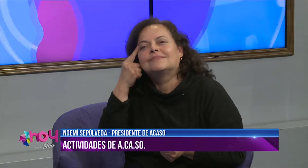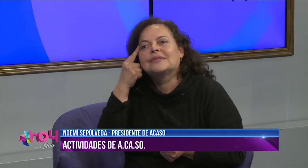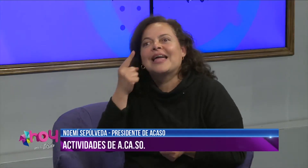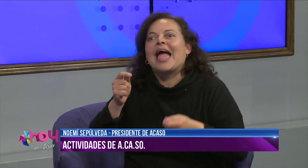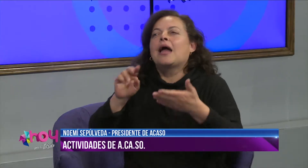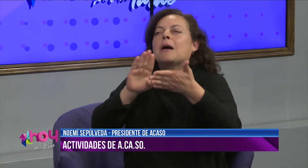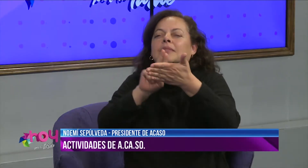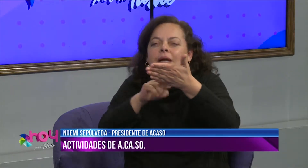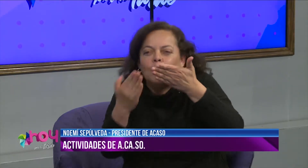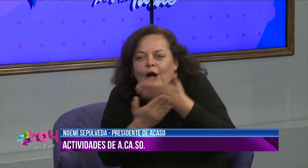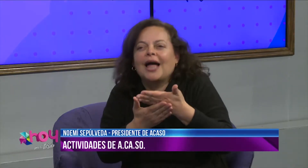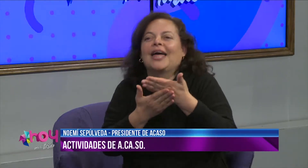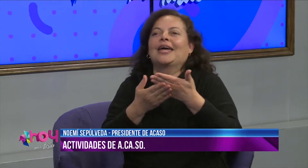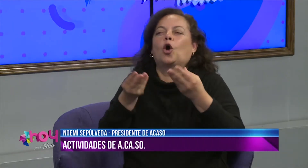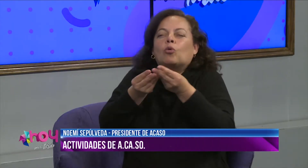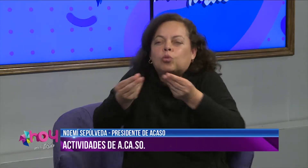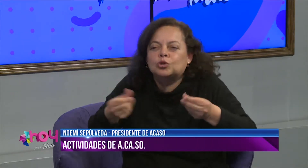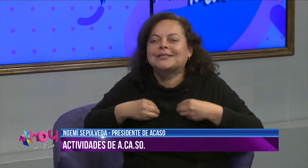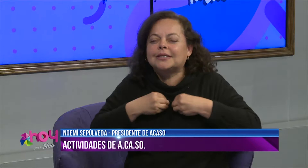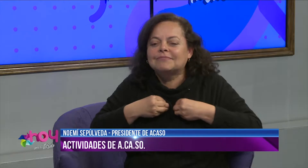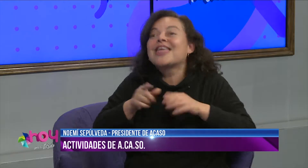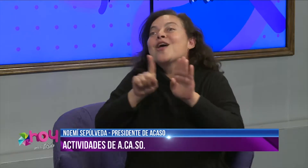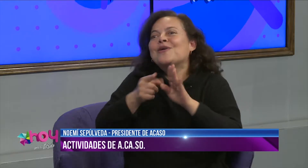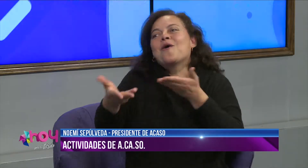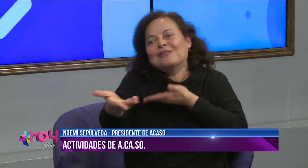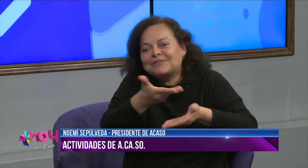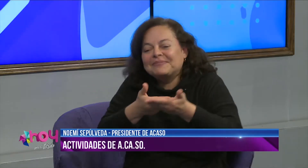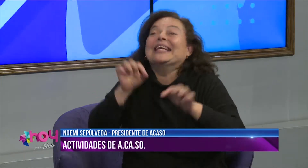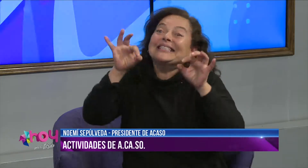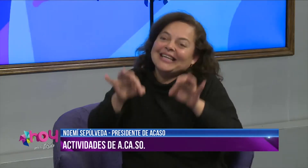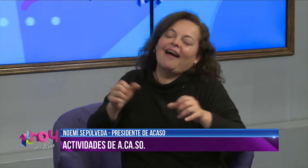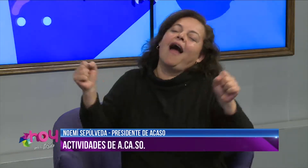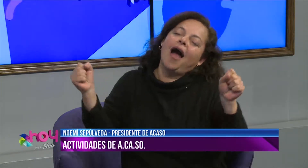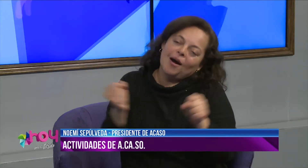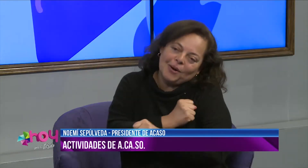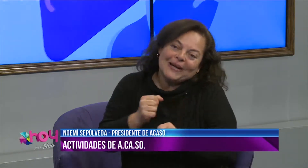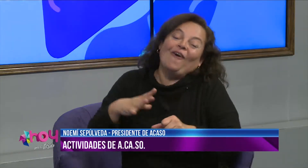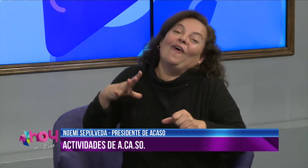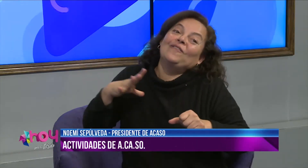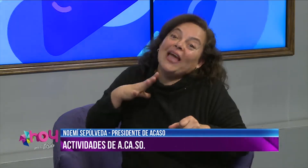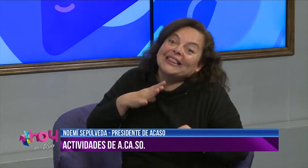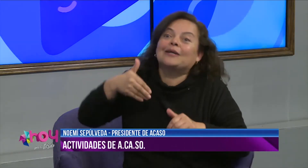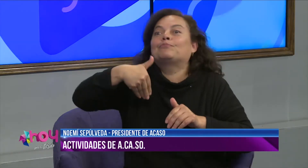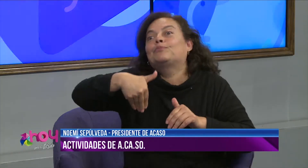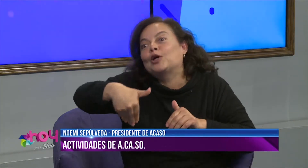pensar cómo podríamos trabajar también de la misma manera el himno. Y en ese compartir, bueno, logramos aprobar. Obviamente